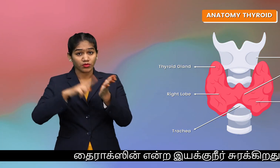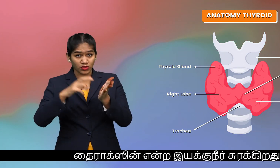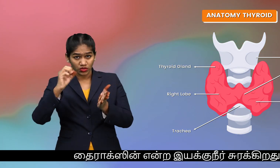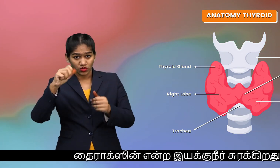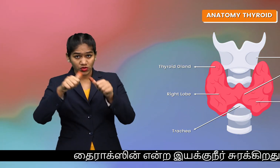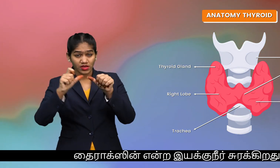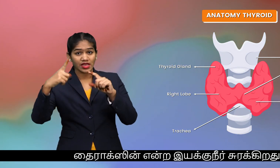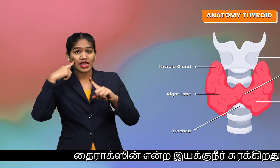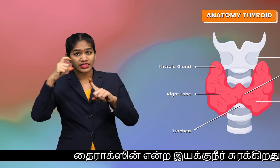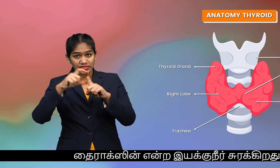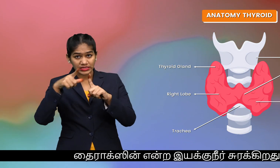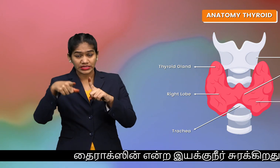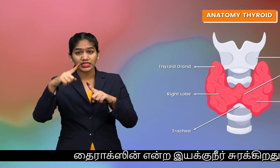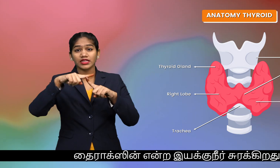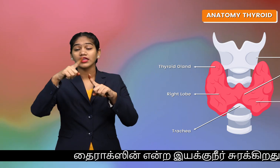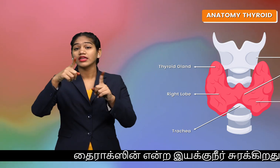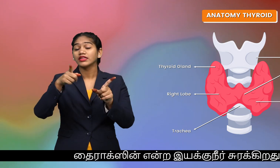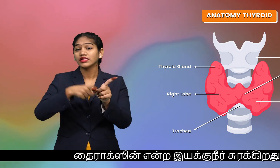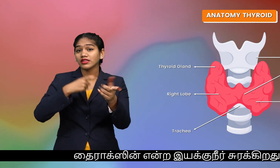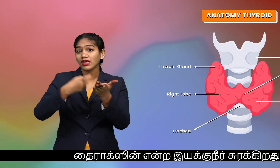என்ற இயக்குநீர் சுரக்கிறது.